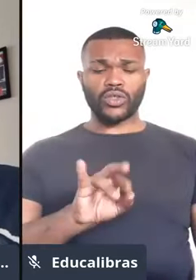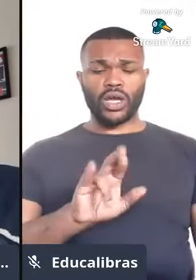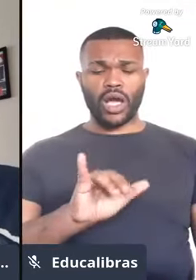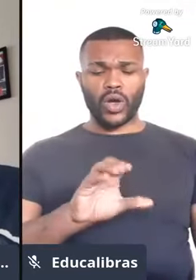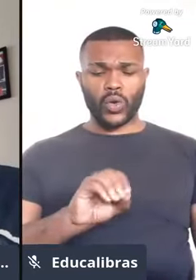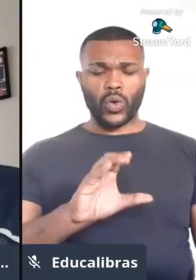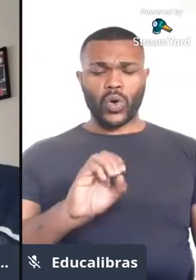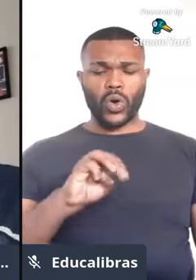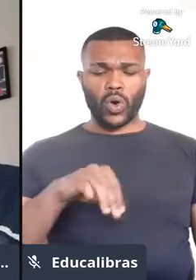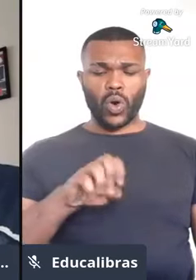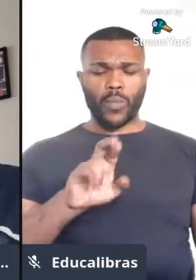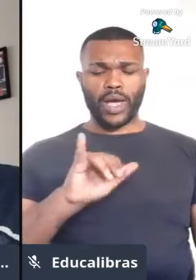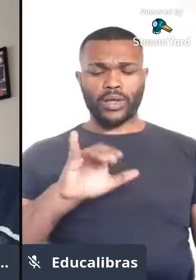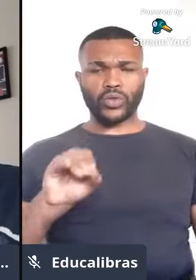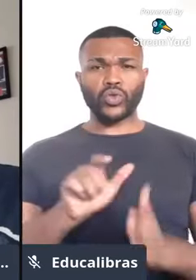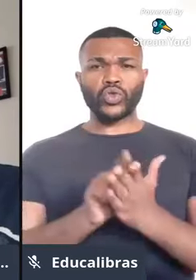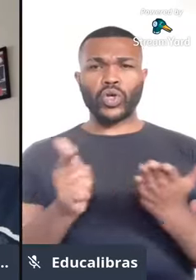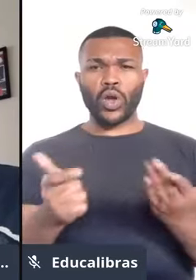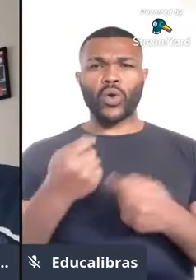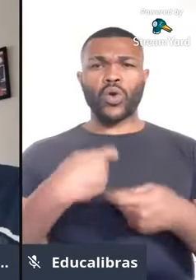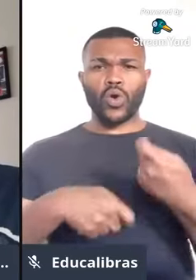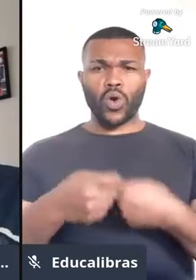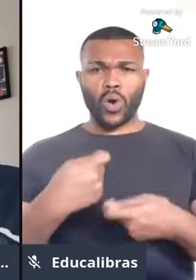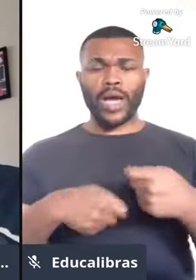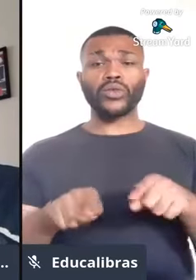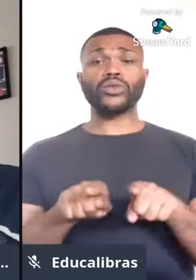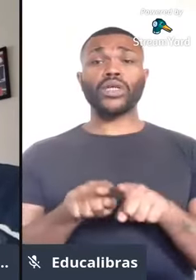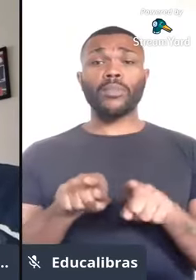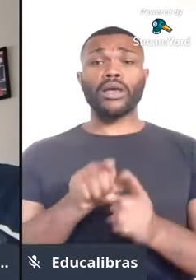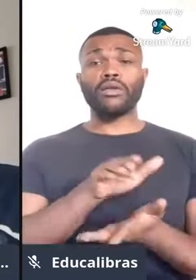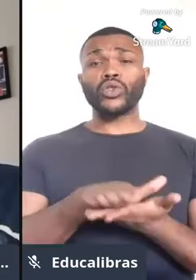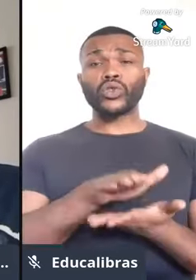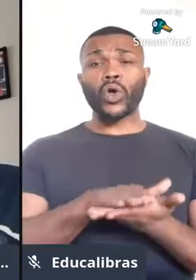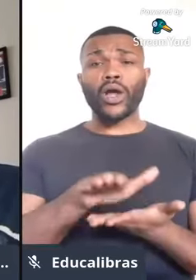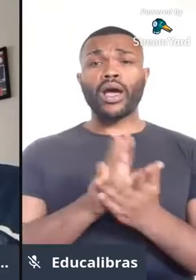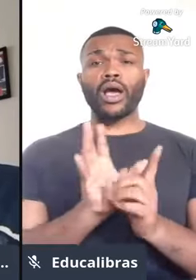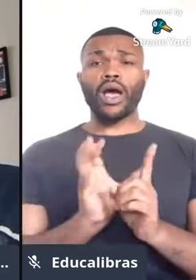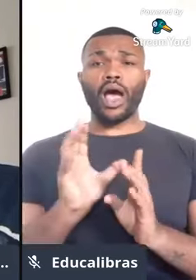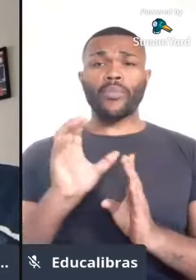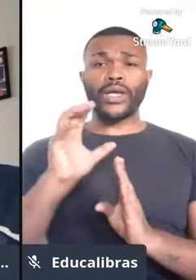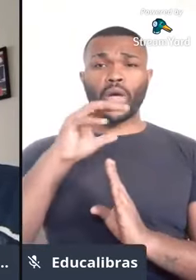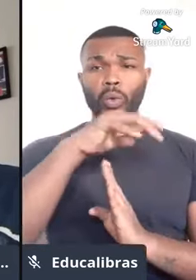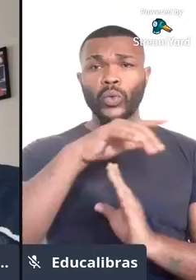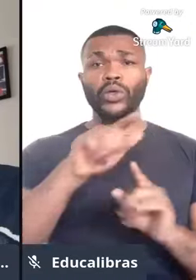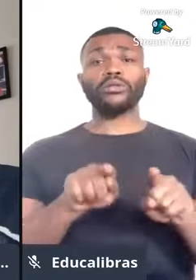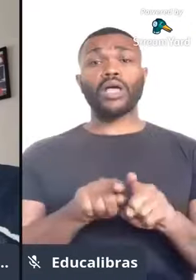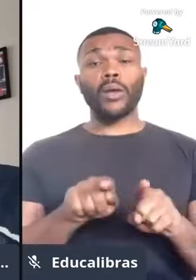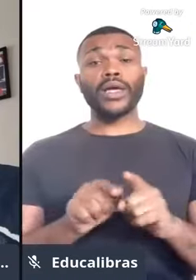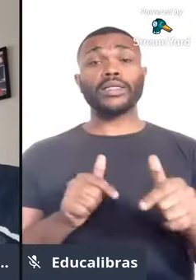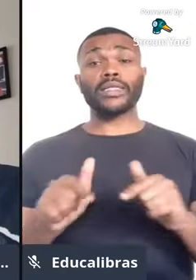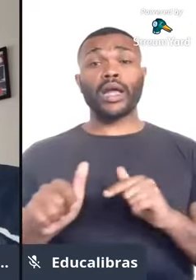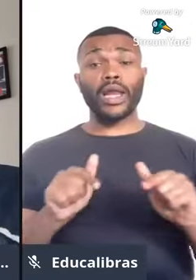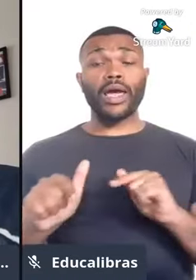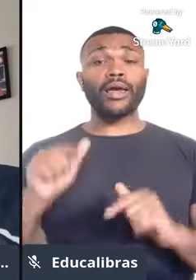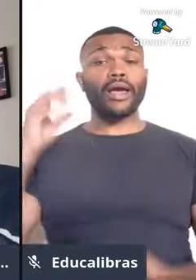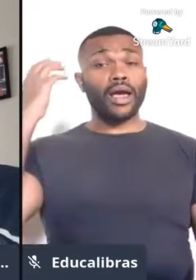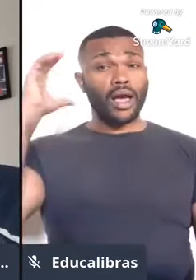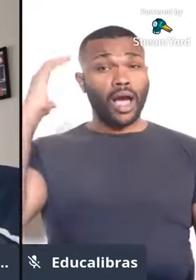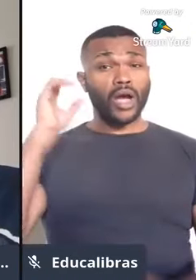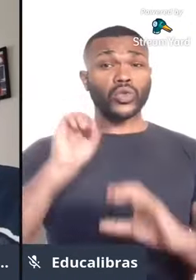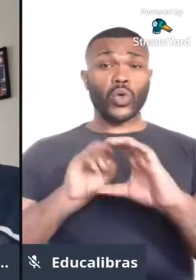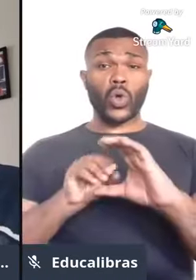Comercial de São Paulo, trabalhei para a Editora Abril durante bastante tempo, trabalhei muito tempo no Sistema Globo de Rádio, na Rádio CBN e na